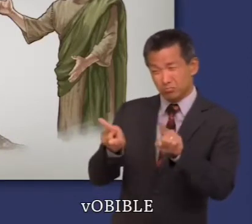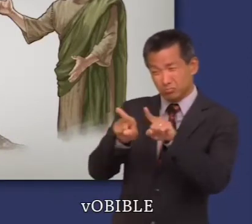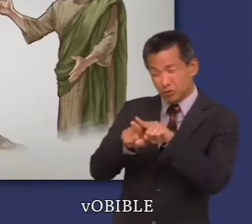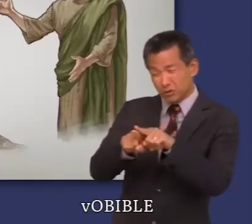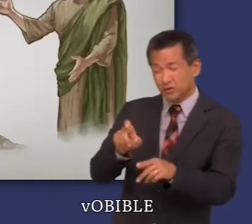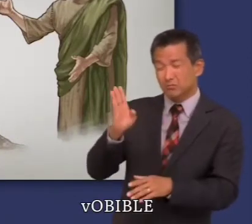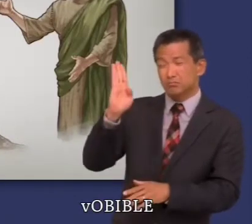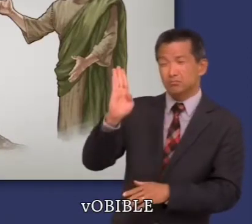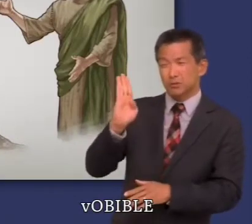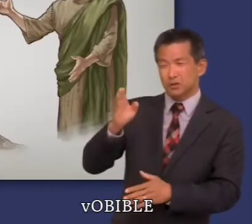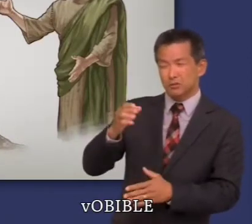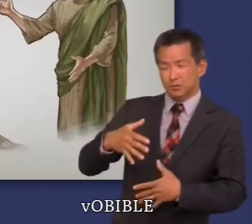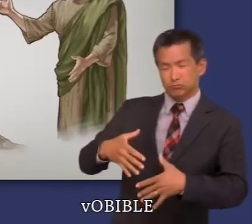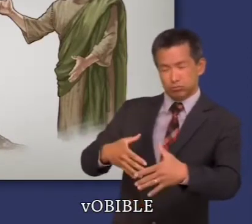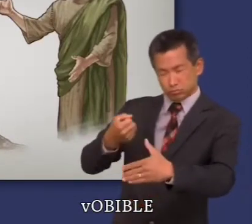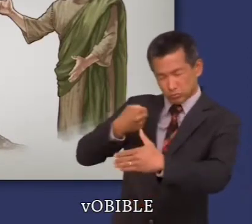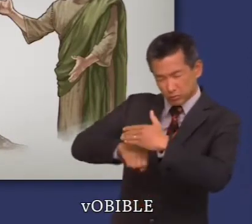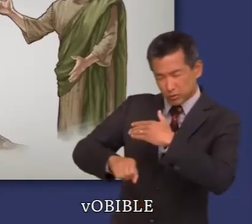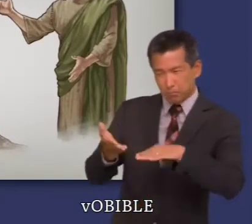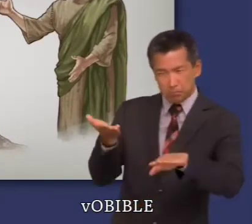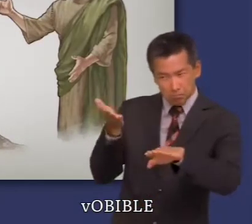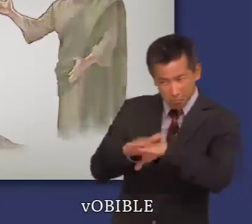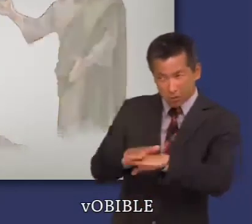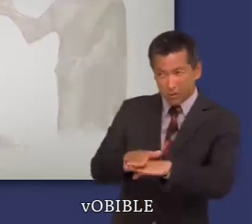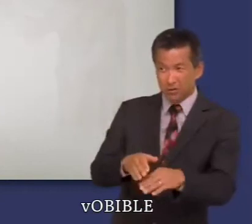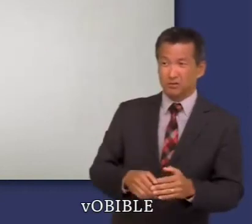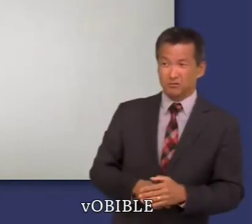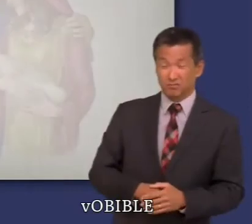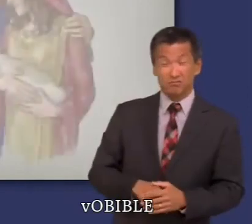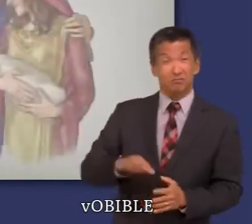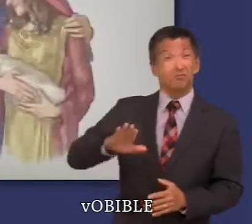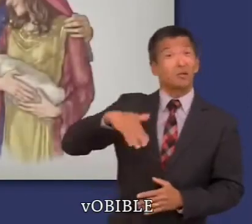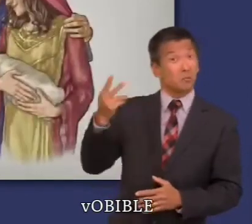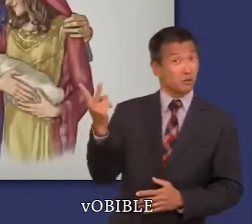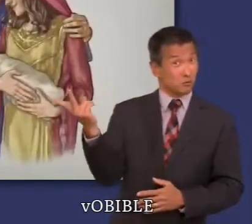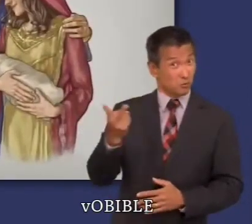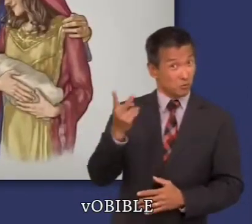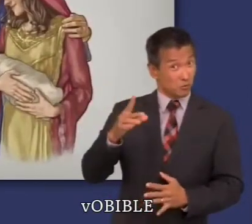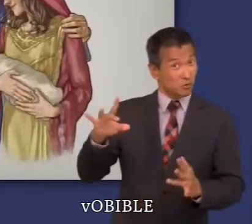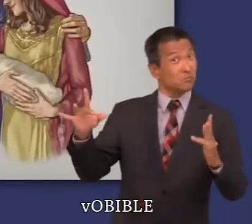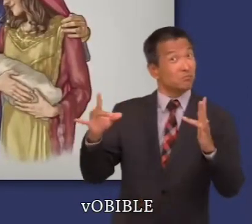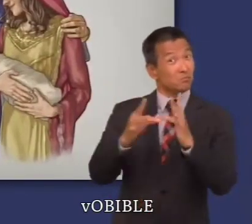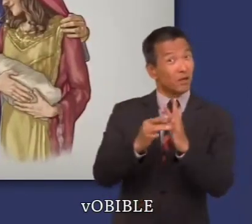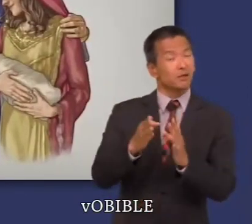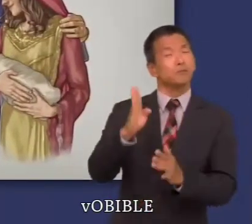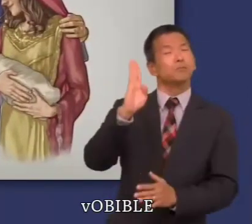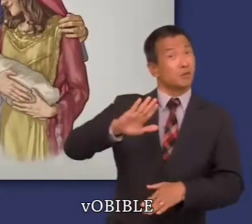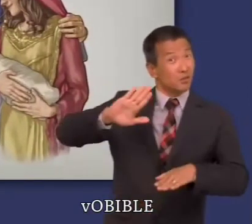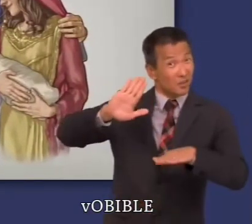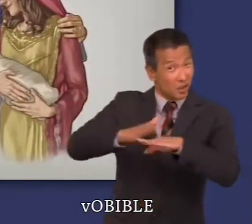Cependant, par amour pour David, Jéhovah conclut avec lui une alliance pour un royaume éternel.